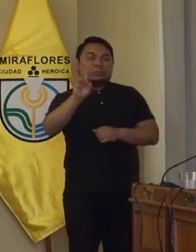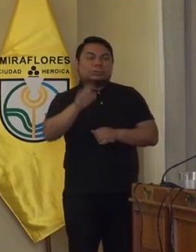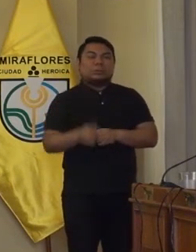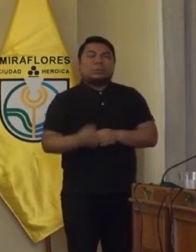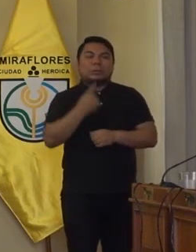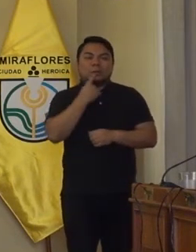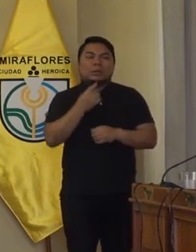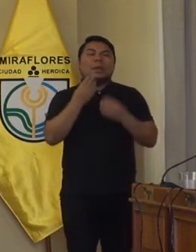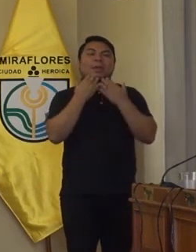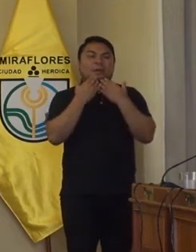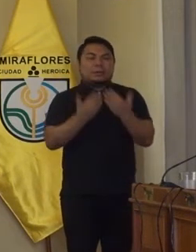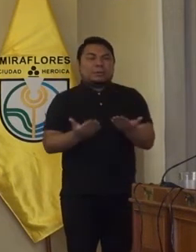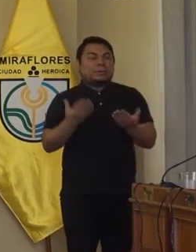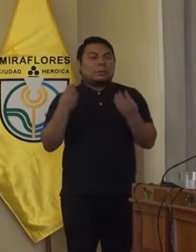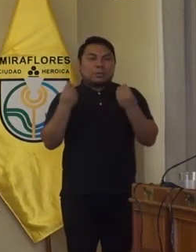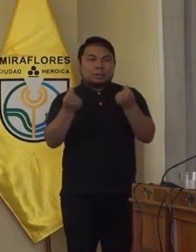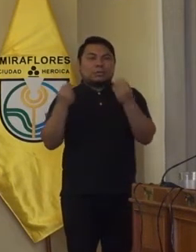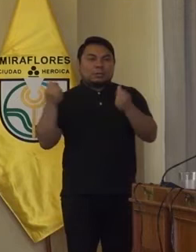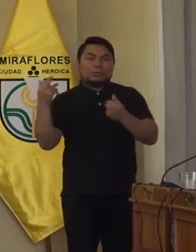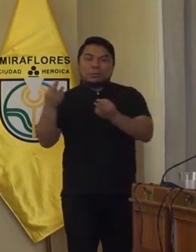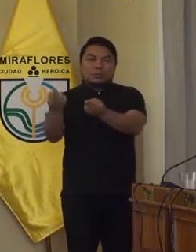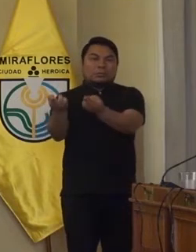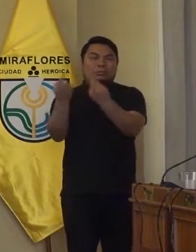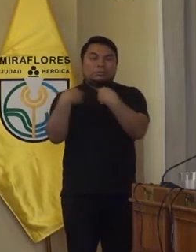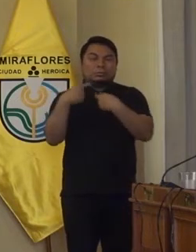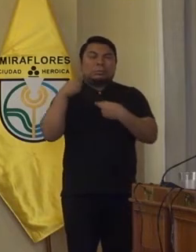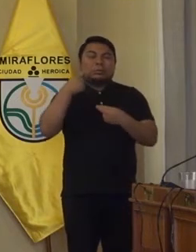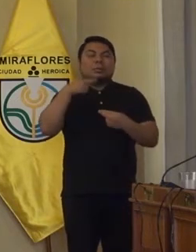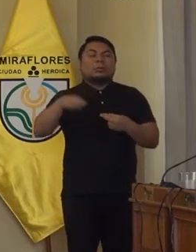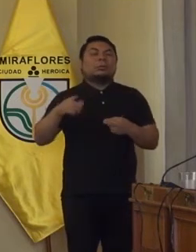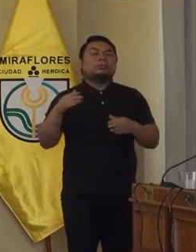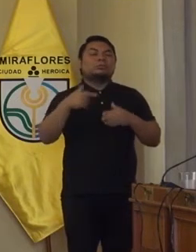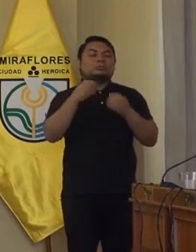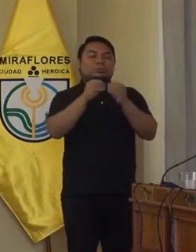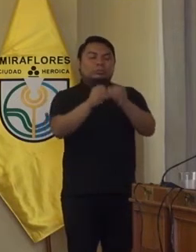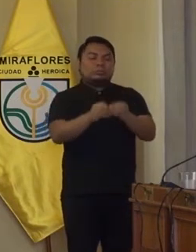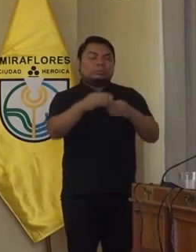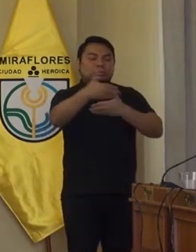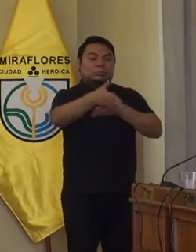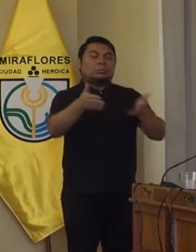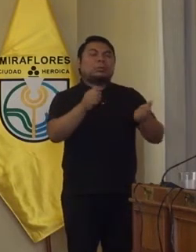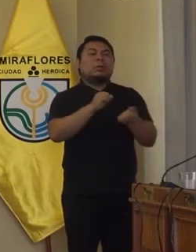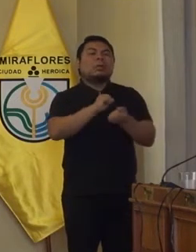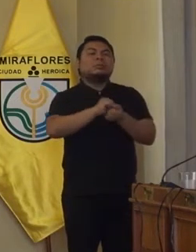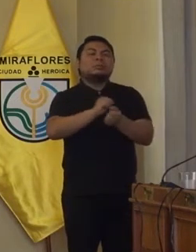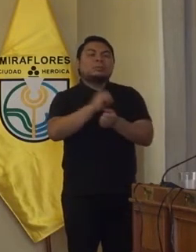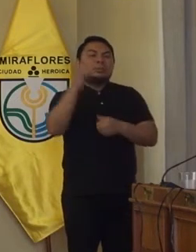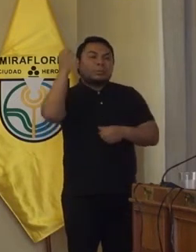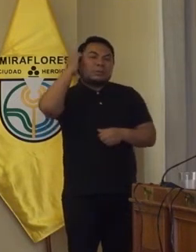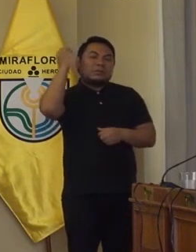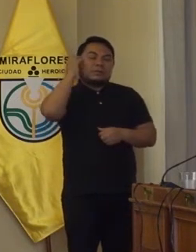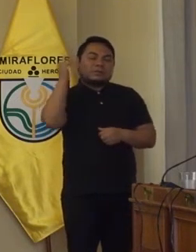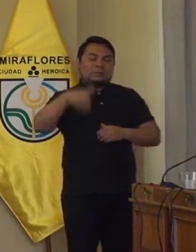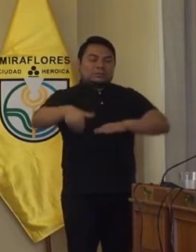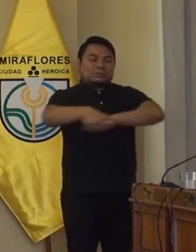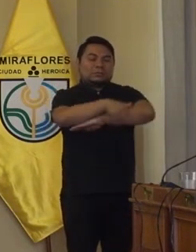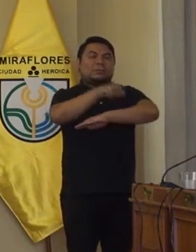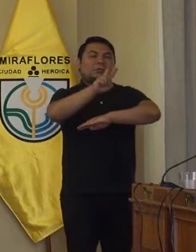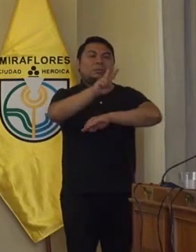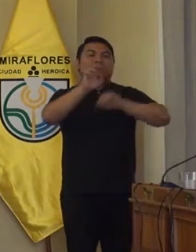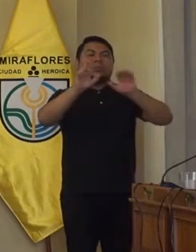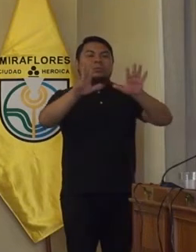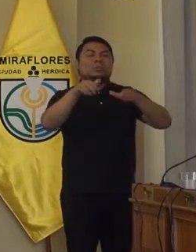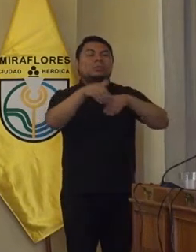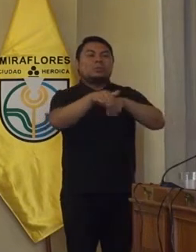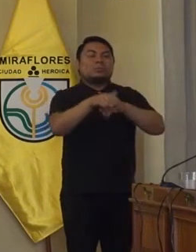pronta, efectiva y definitiva respuesta al intervenir la lavandería Miraflores Express SAC ubicada en la avenida 28 de